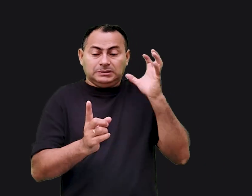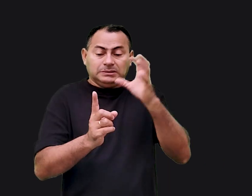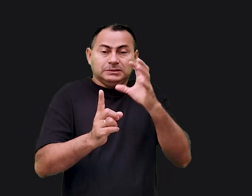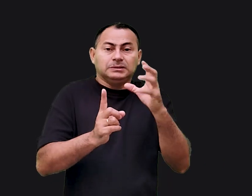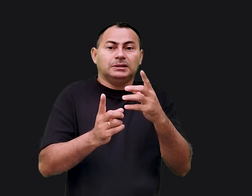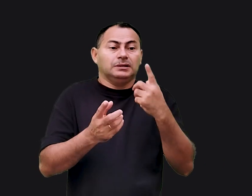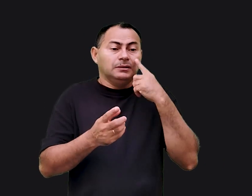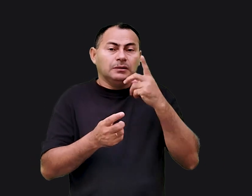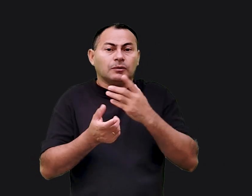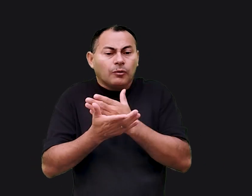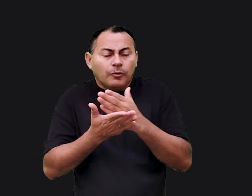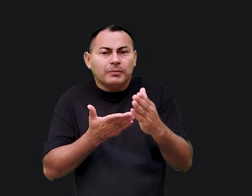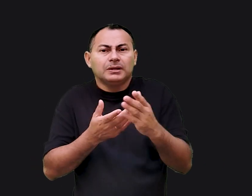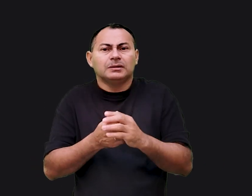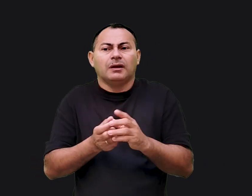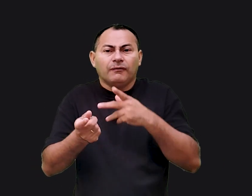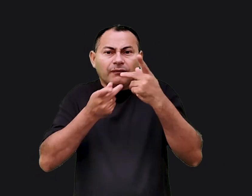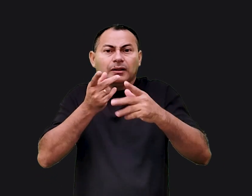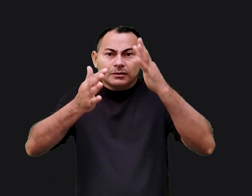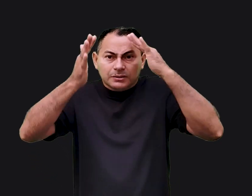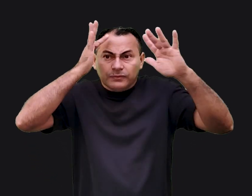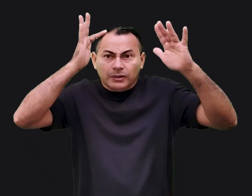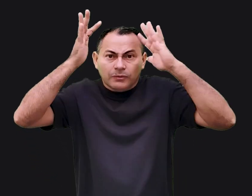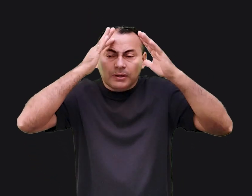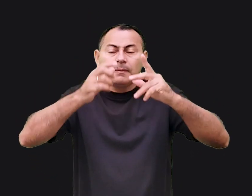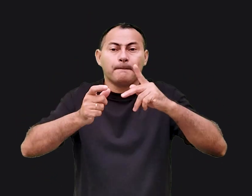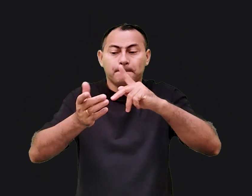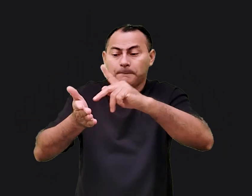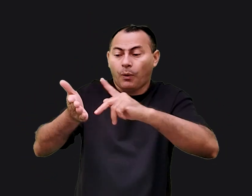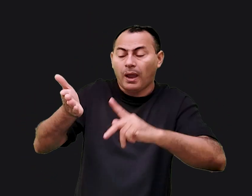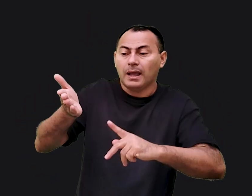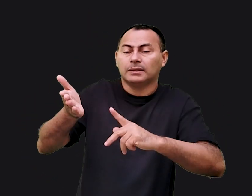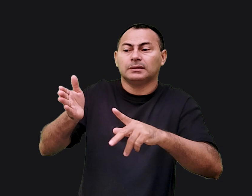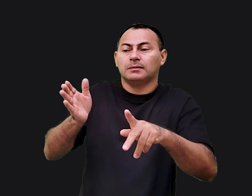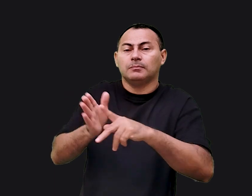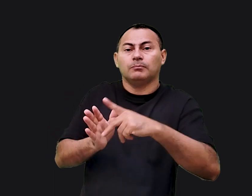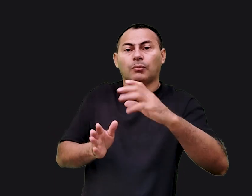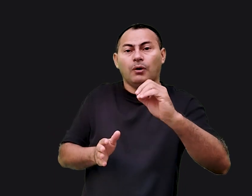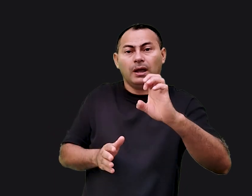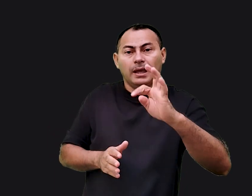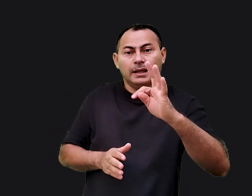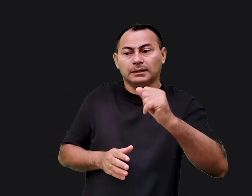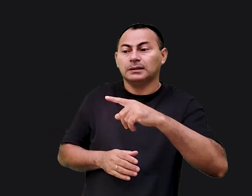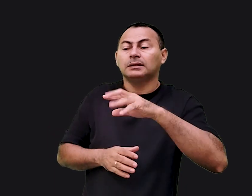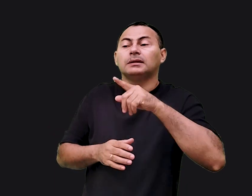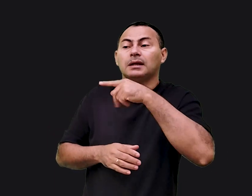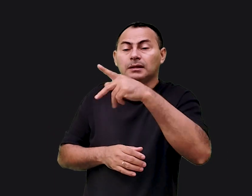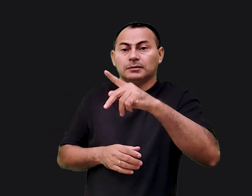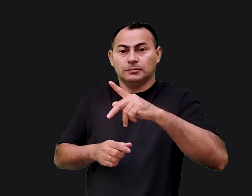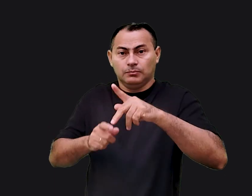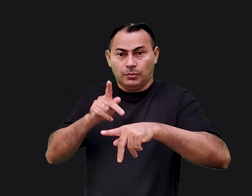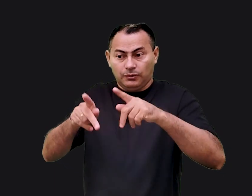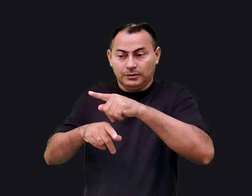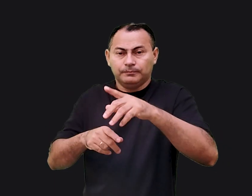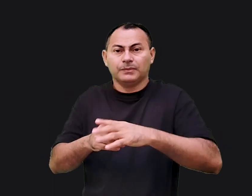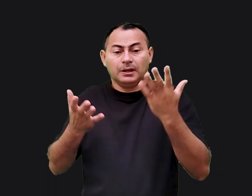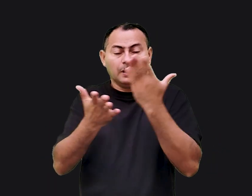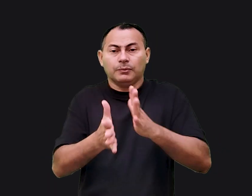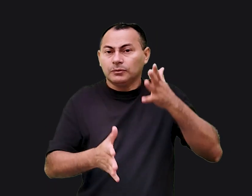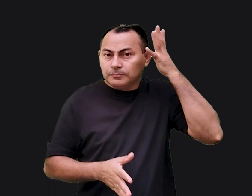lhe impunha e começou a citar os filósofos e poetas deles no final quando acabou seu se irmão pregando